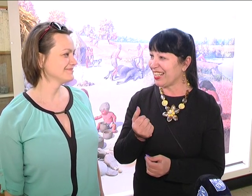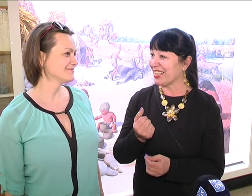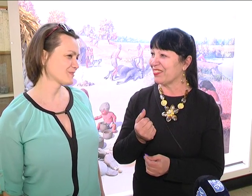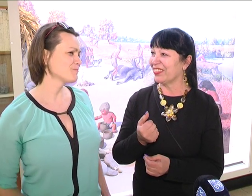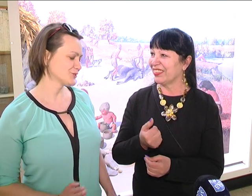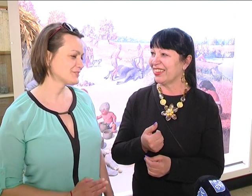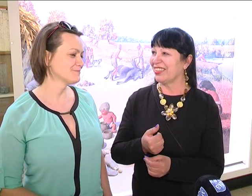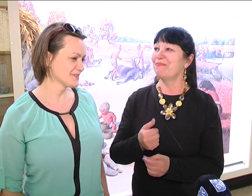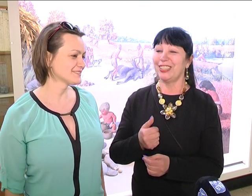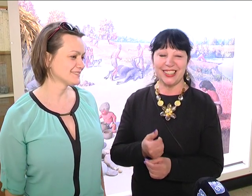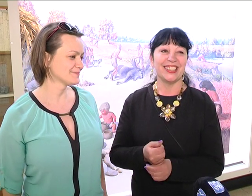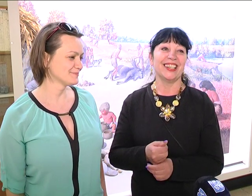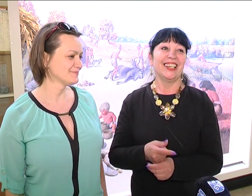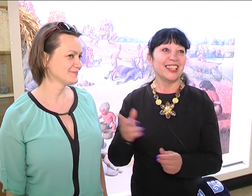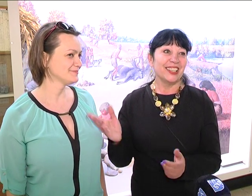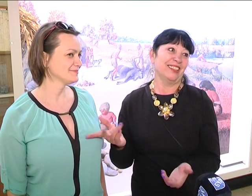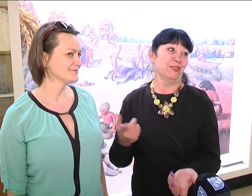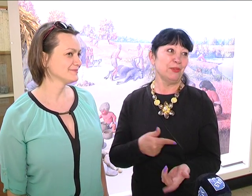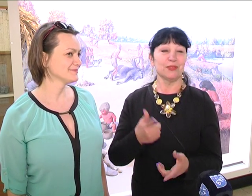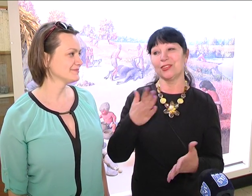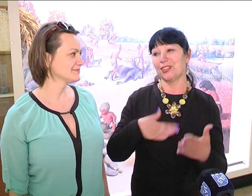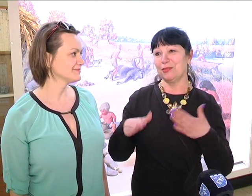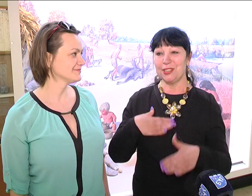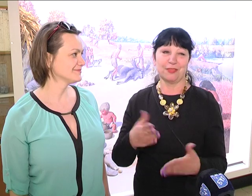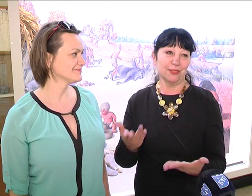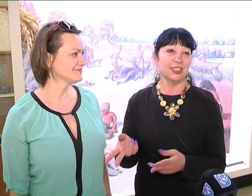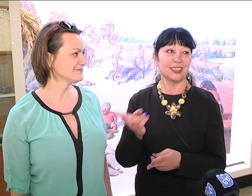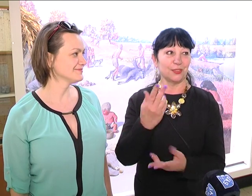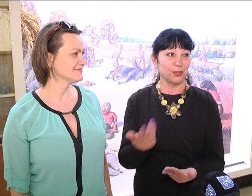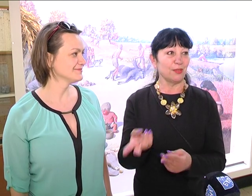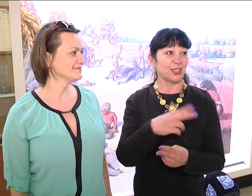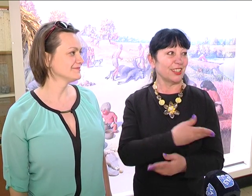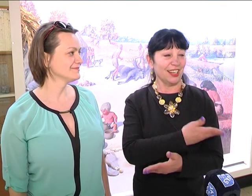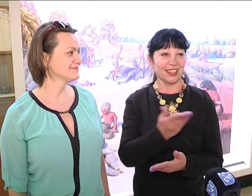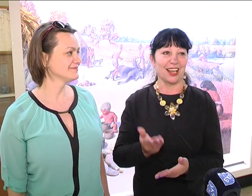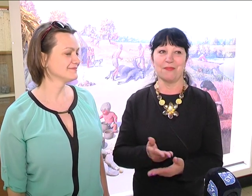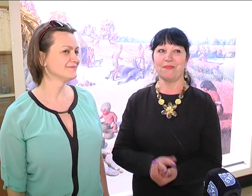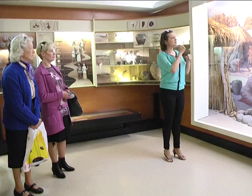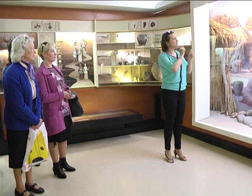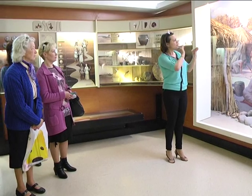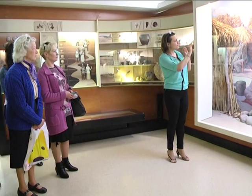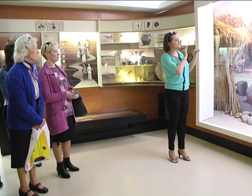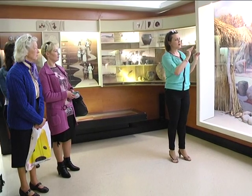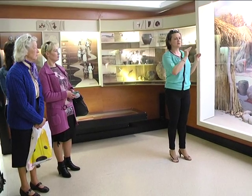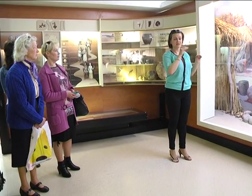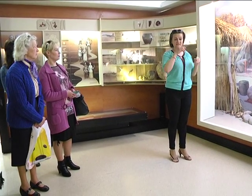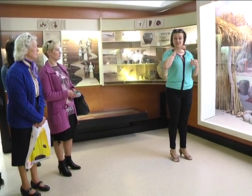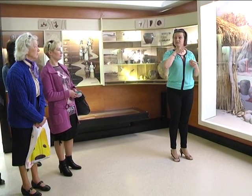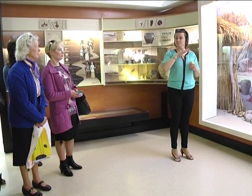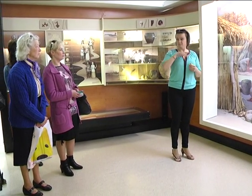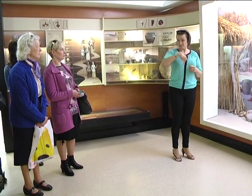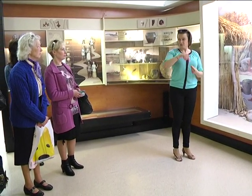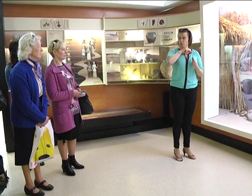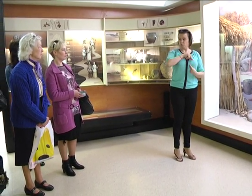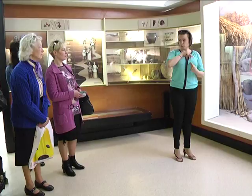да, Аня? Почти. И, в общем, с удовольствием вот сегодня пришла к нам. Анна Поркина – представитель